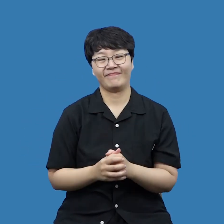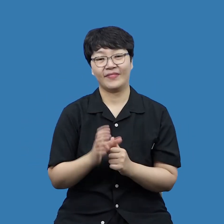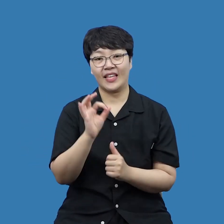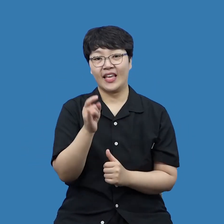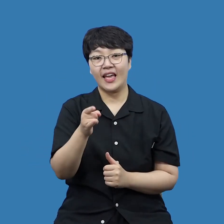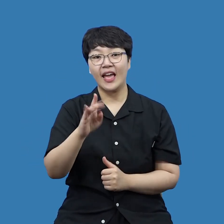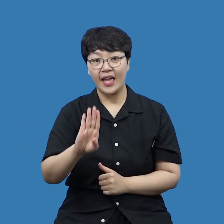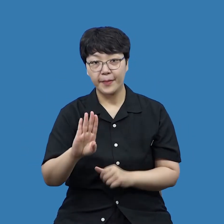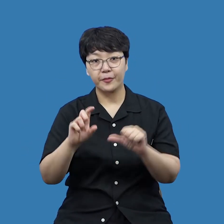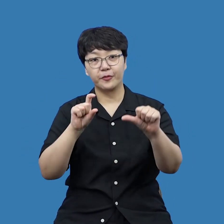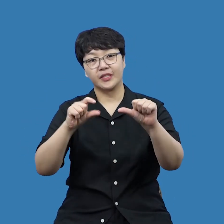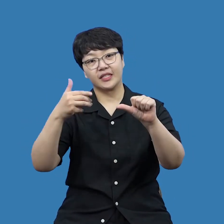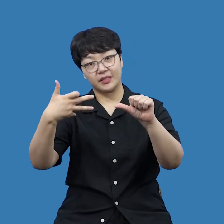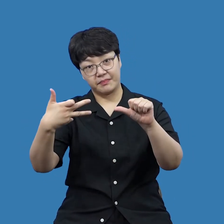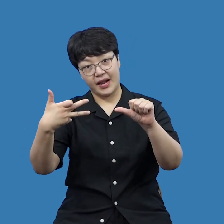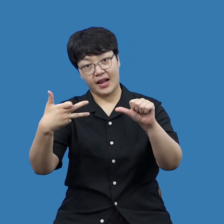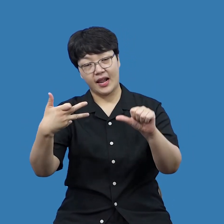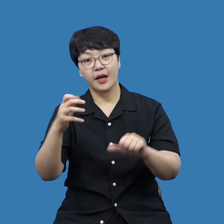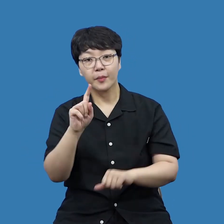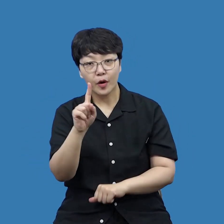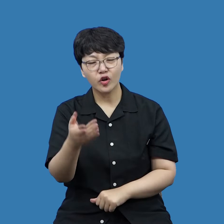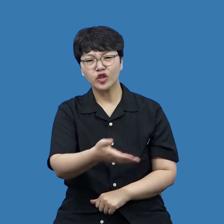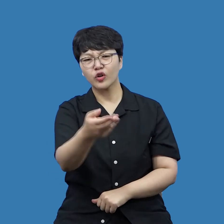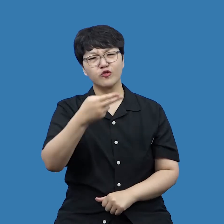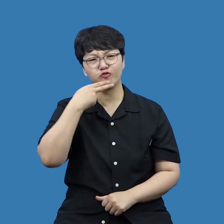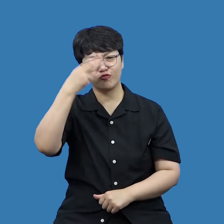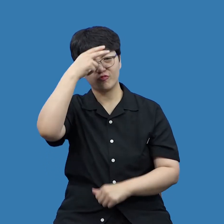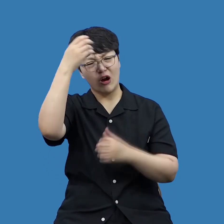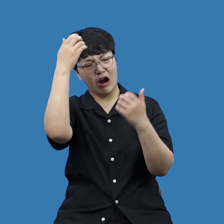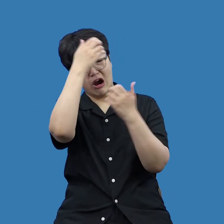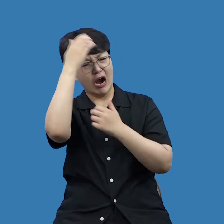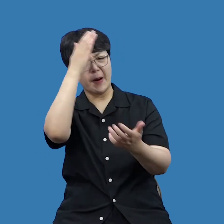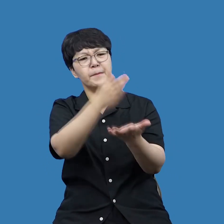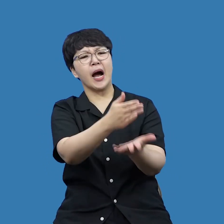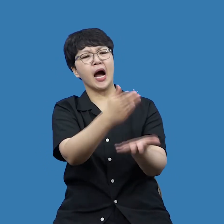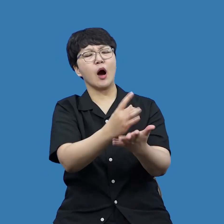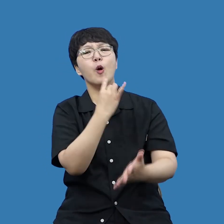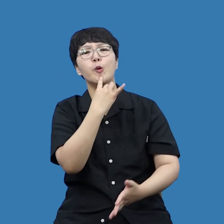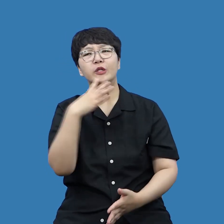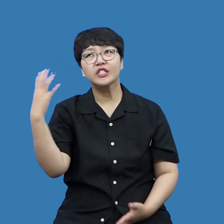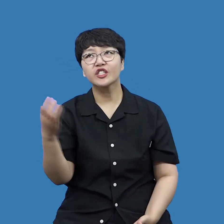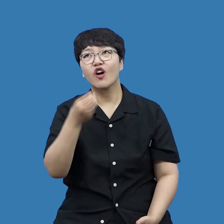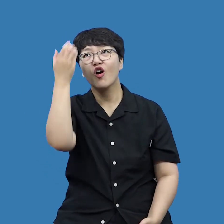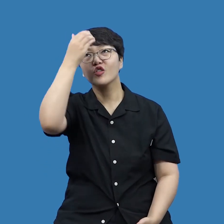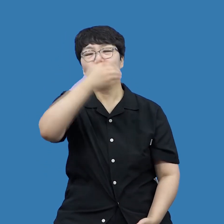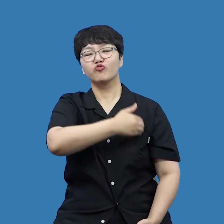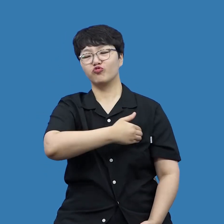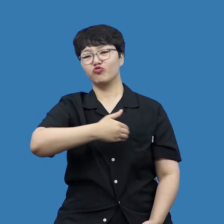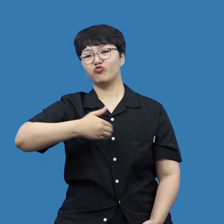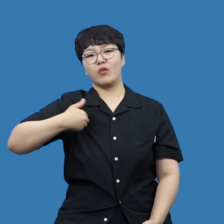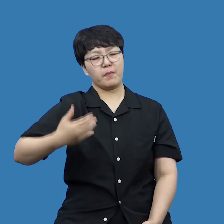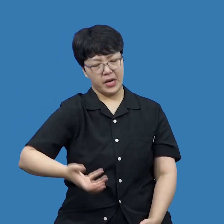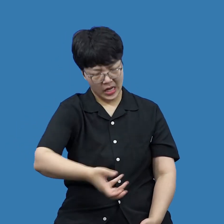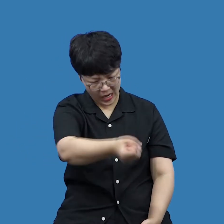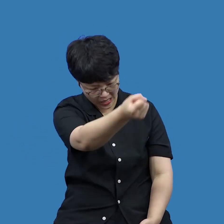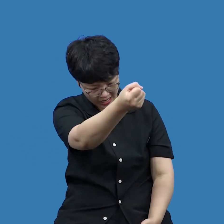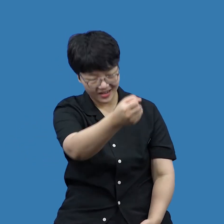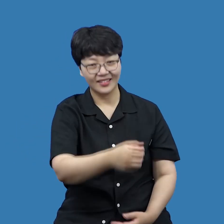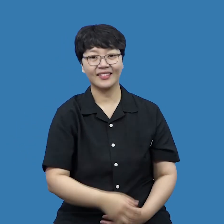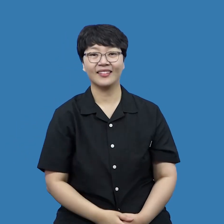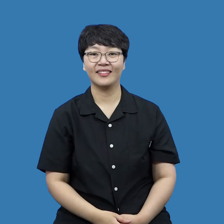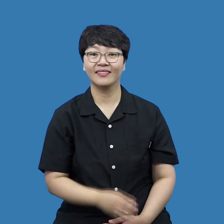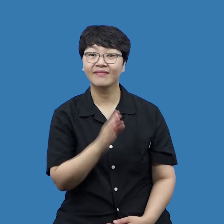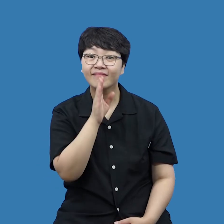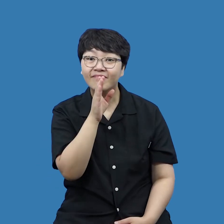5장 18절 기억하세요? 너희는 술 취하지 말고 오직 성령의 충만을 받으라. 그럼 성령 충만하면